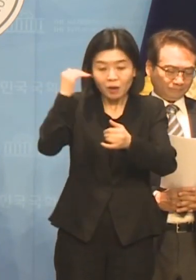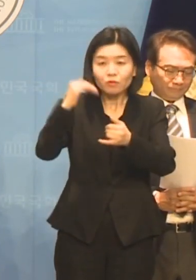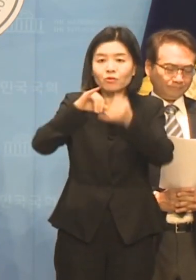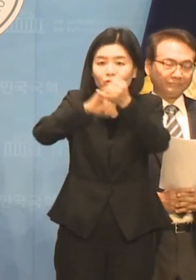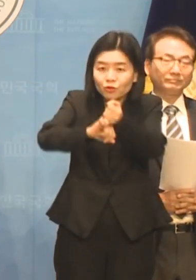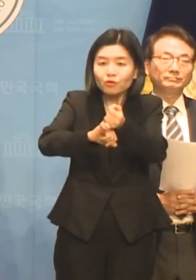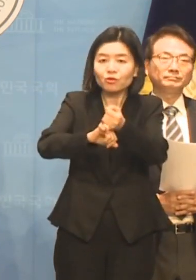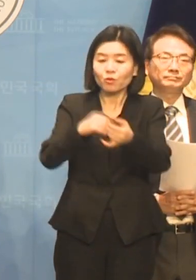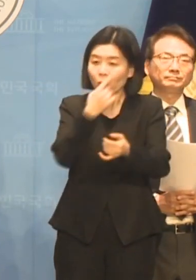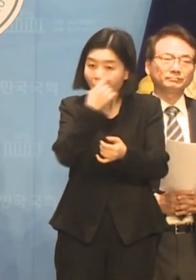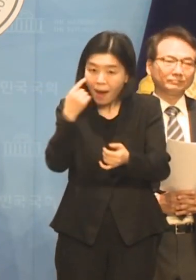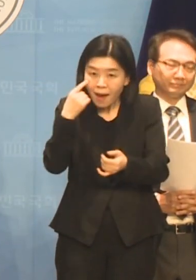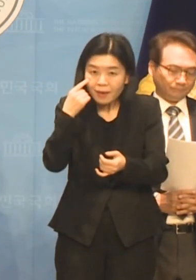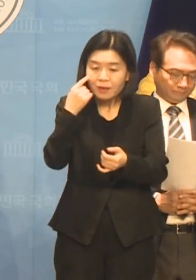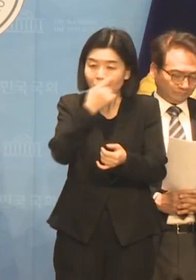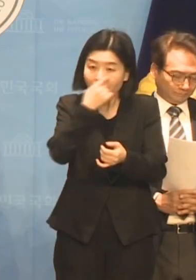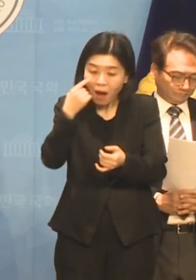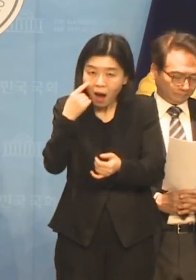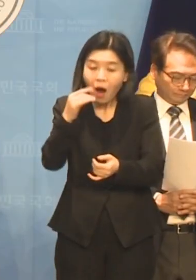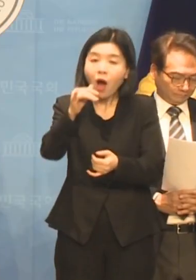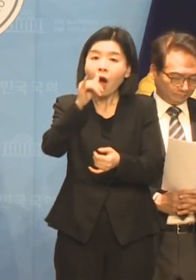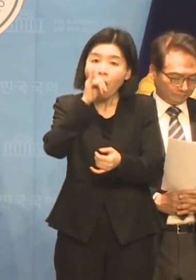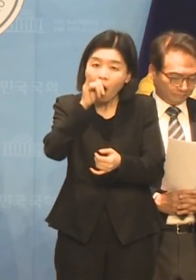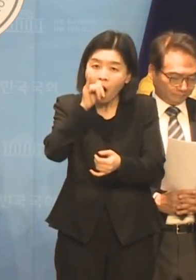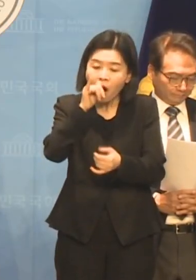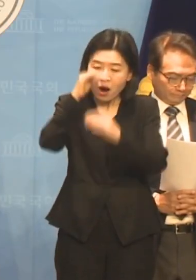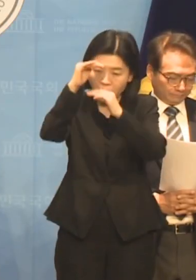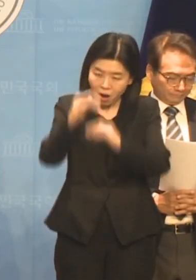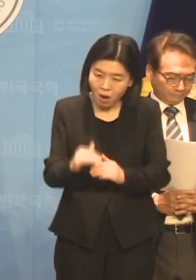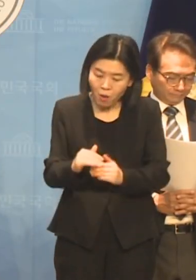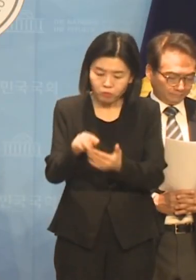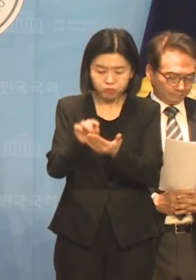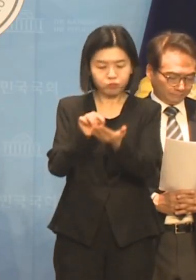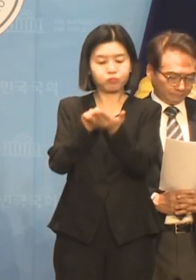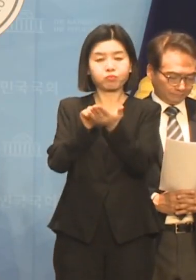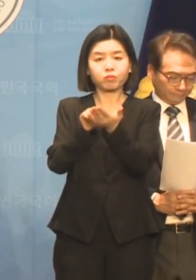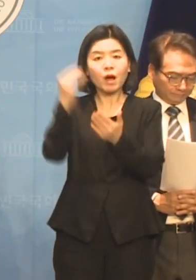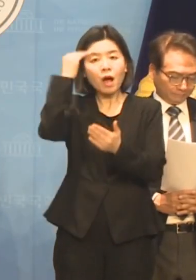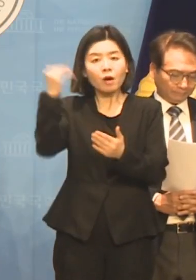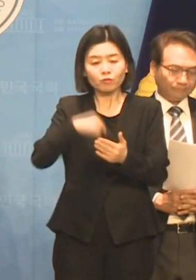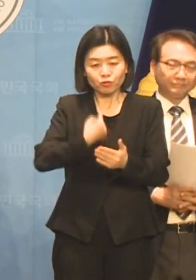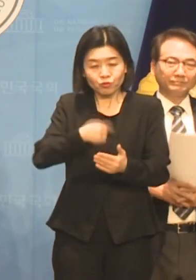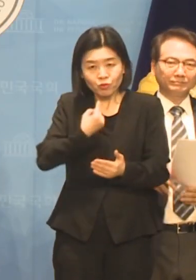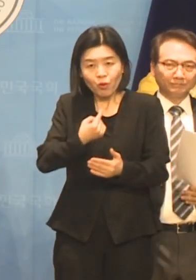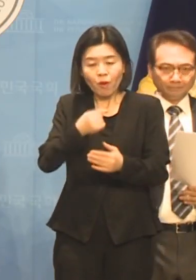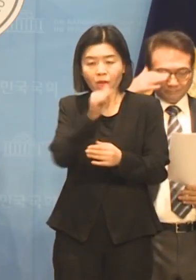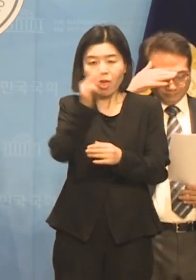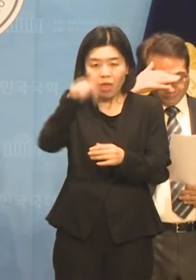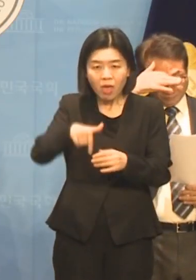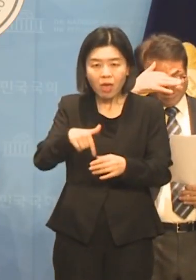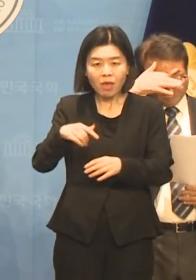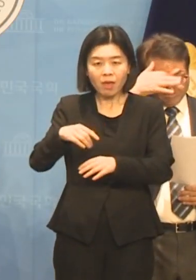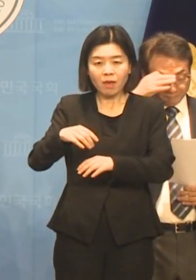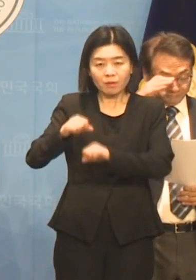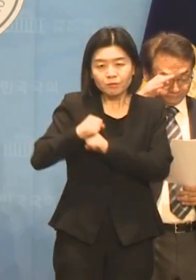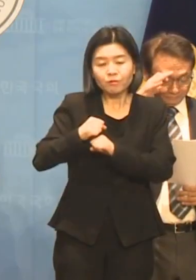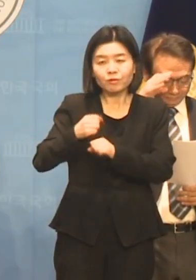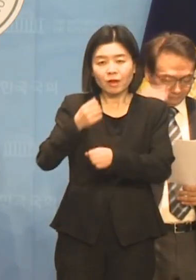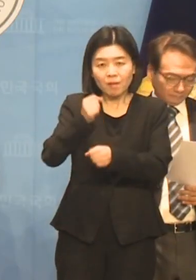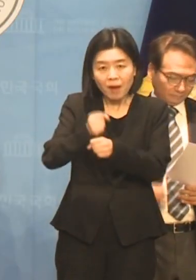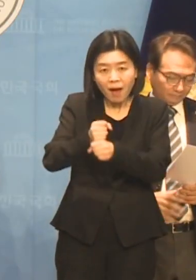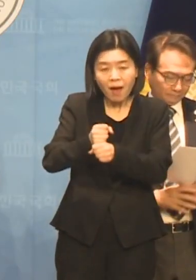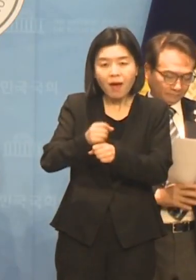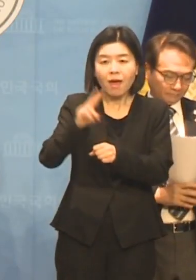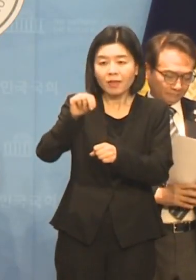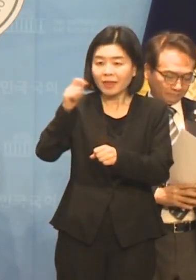재확인이라는 표현이 이례적으로 표현됐는데, 이는 한국의 독자적 핵무장과 NPT 탈퇴 가능성에 대해